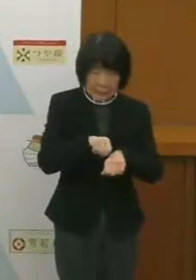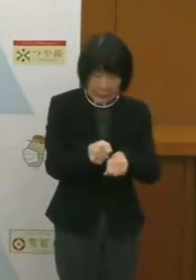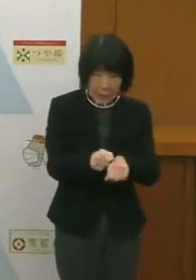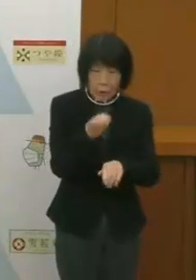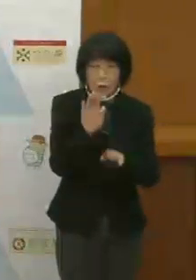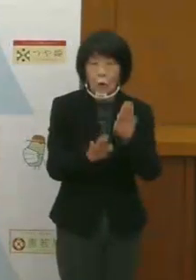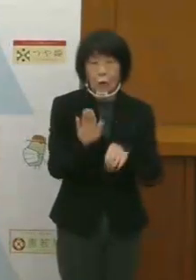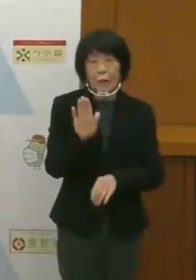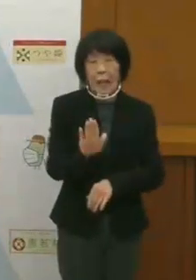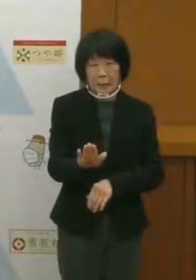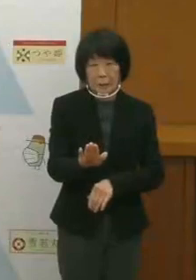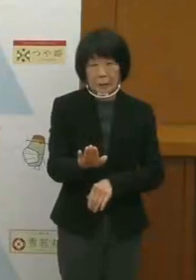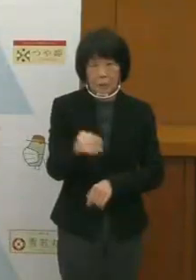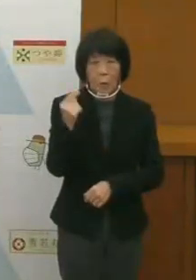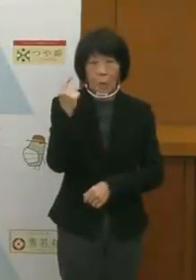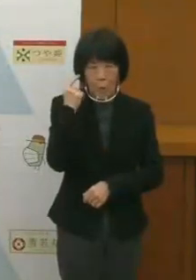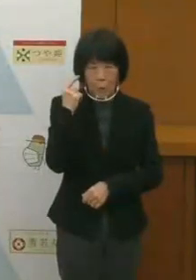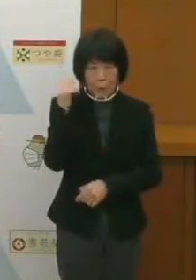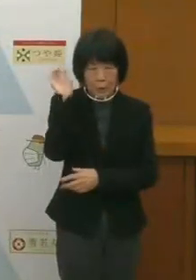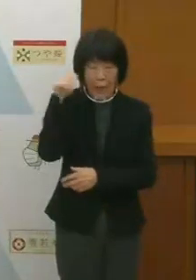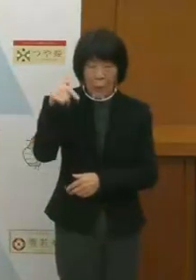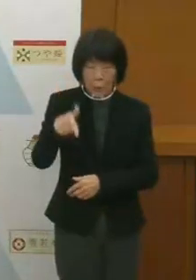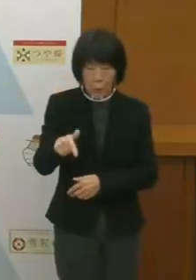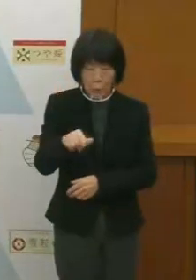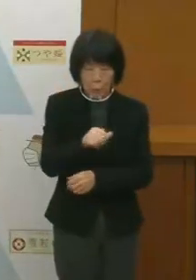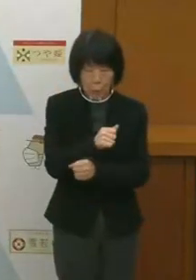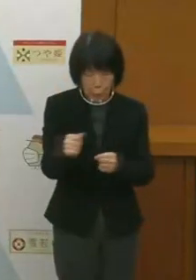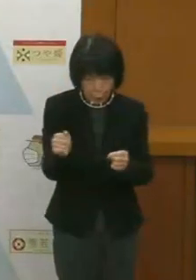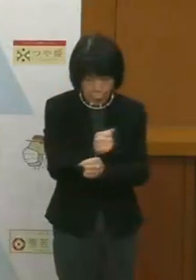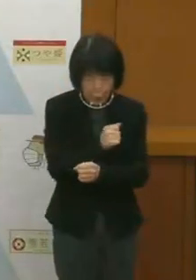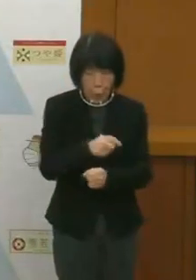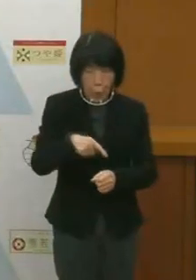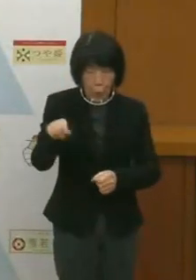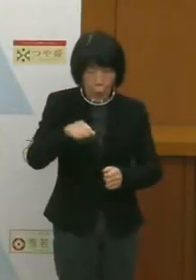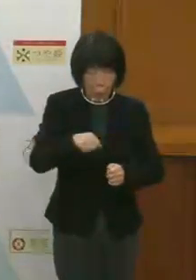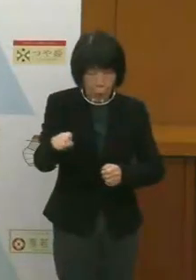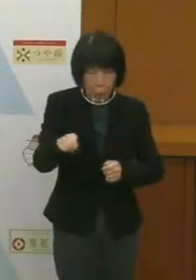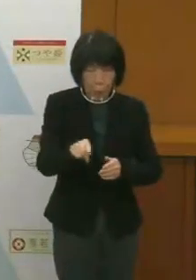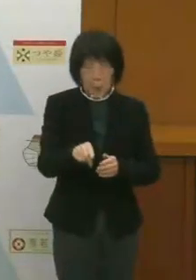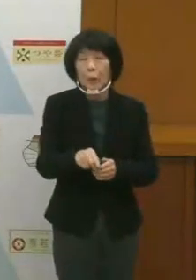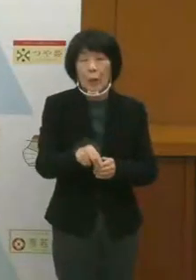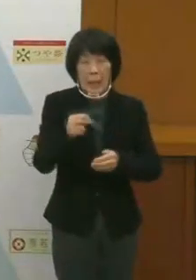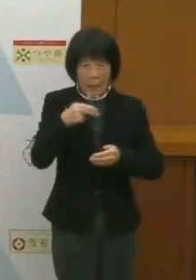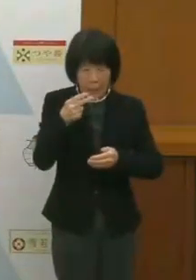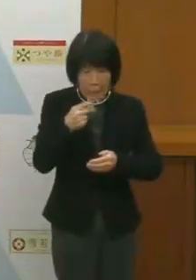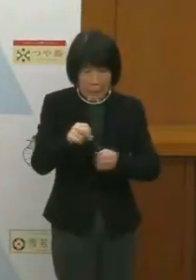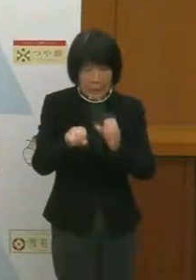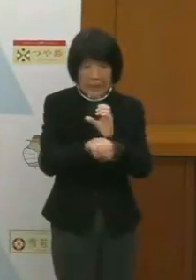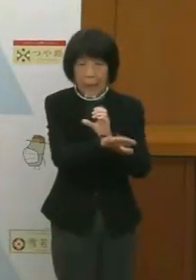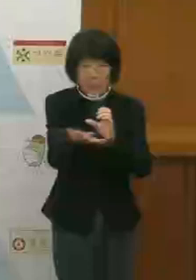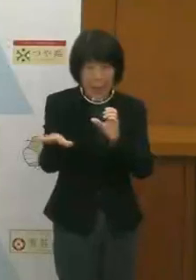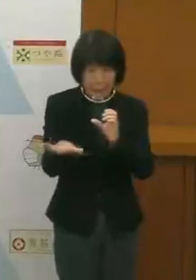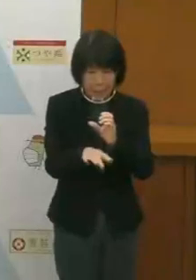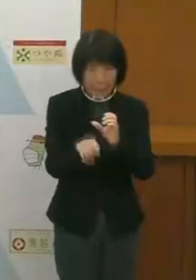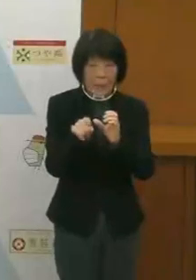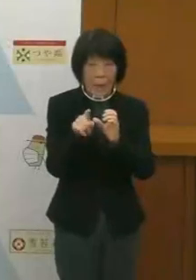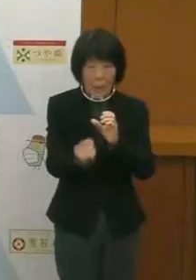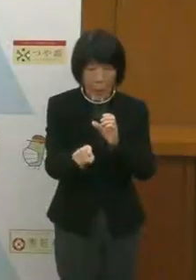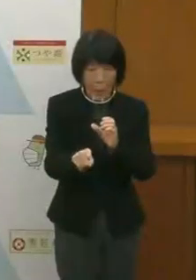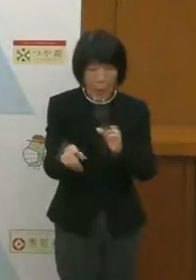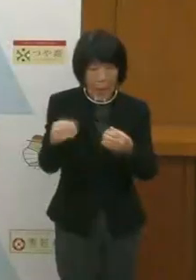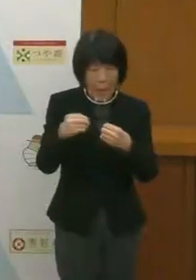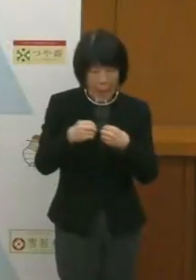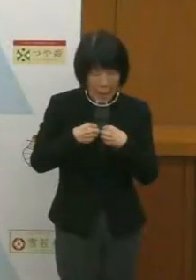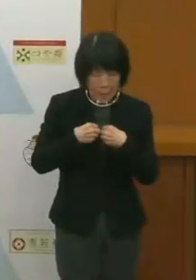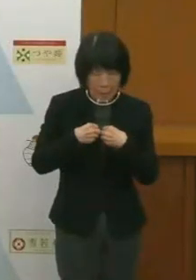りますので、まあ、政府の事業であります GoTo Eat キャンペーン、これはですねやはり感染拡